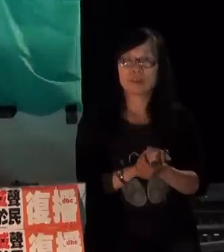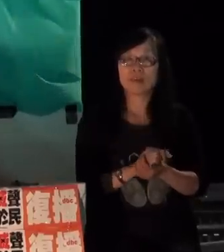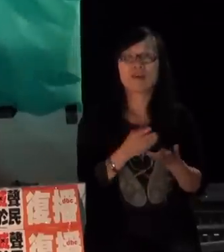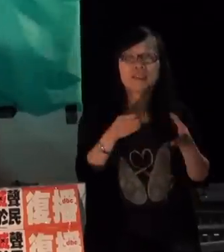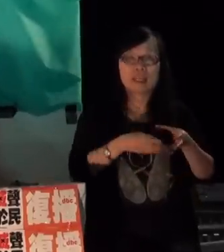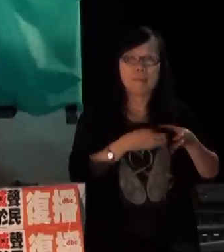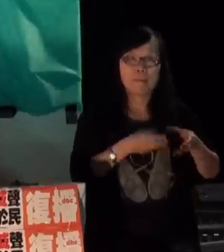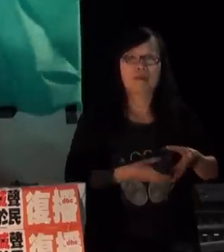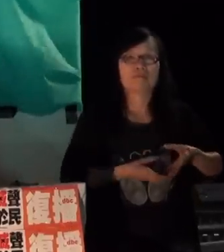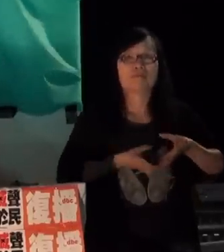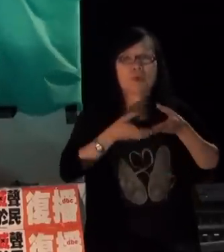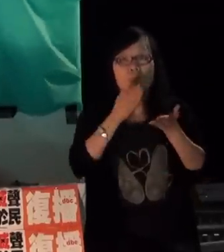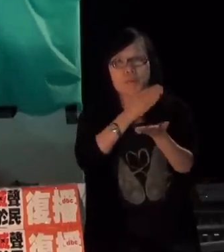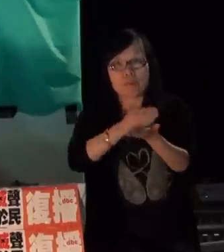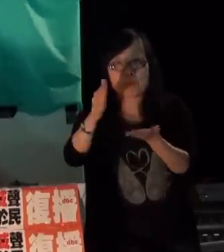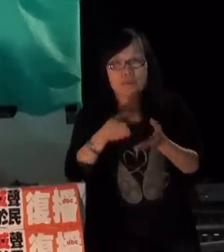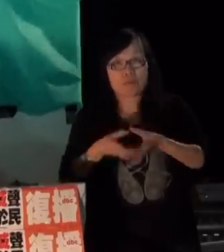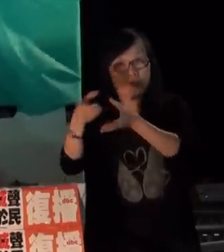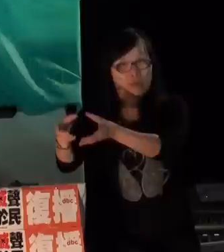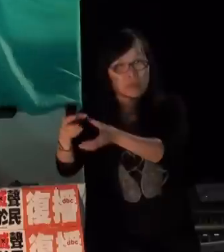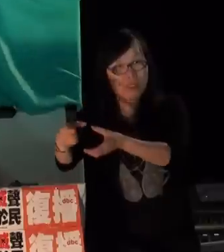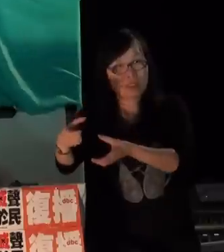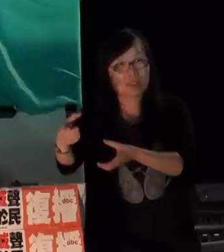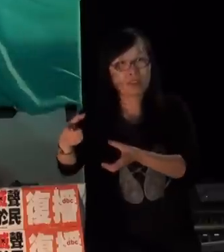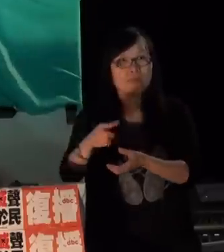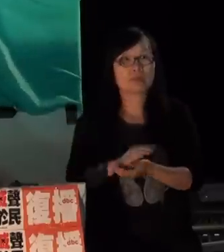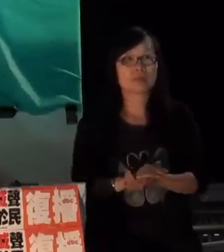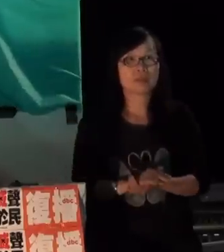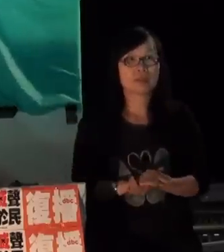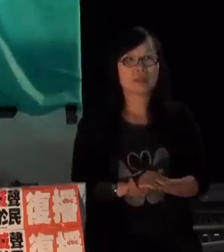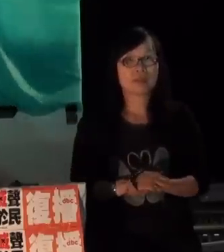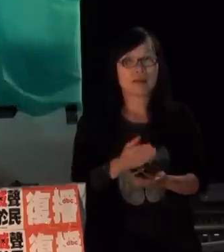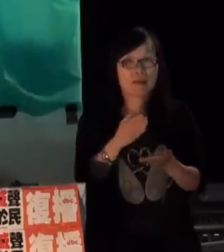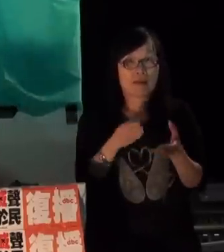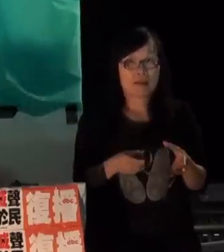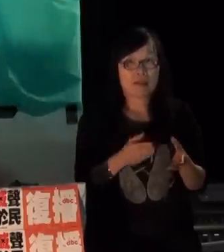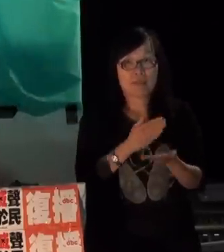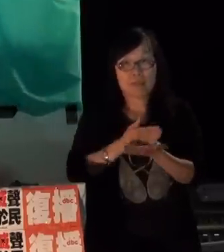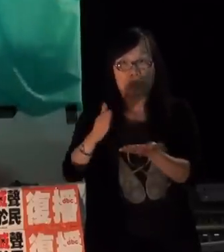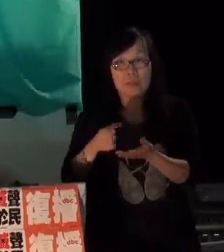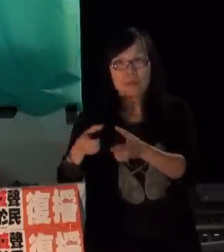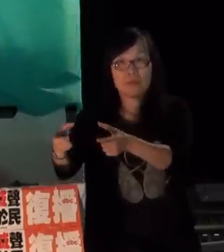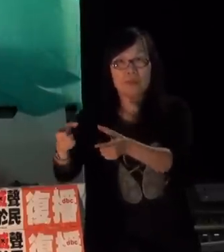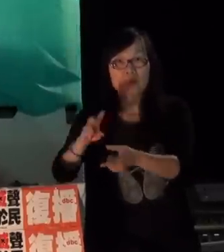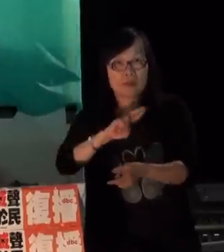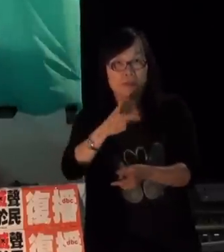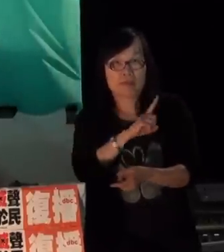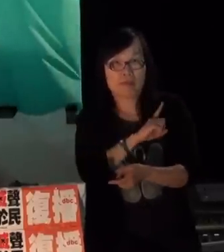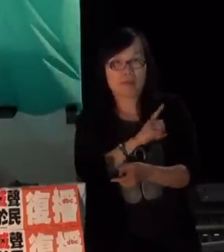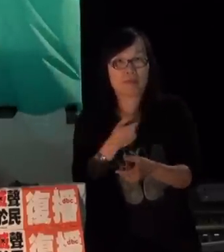款，又同意我哋投啊嘛，羅志剛啊嘛。因為點解整筆過撥款先再整個小金庫俾自己